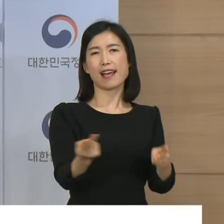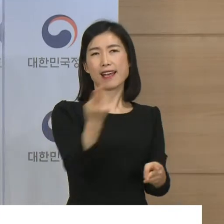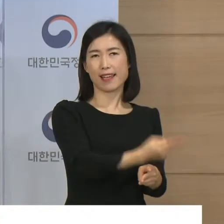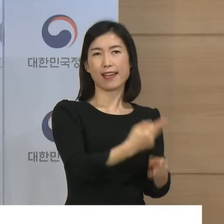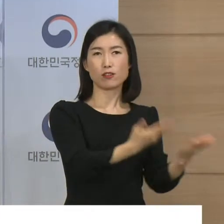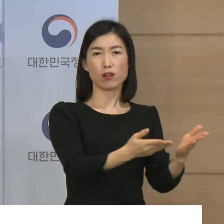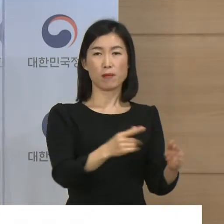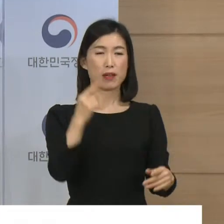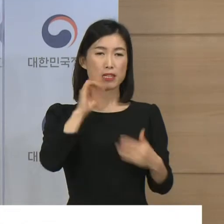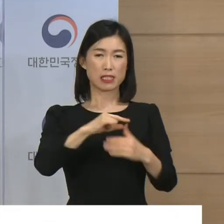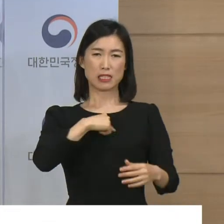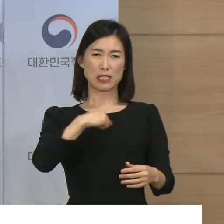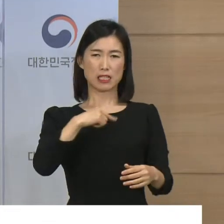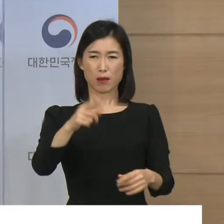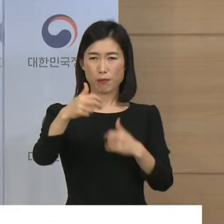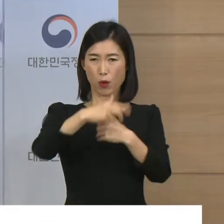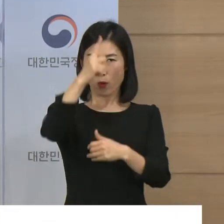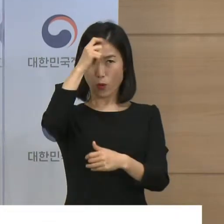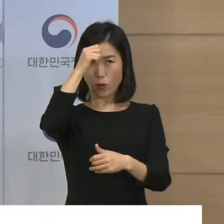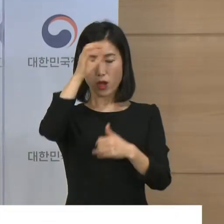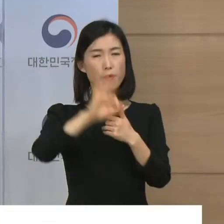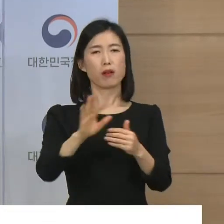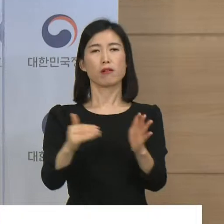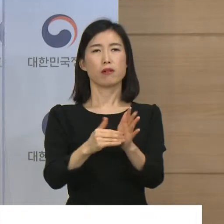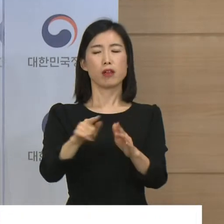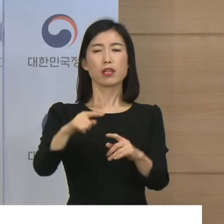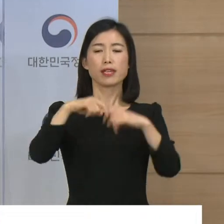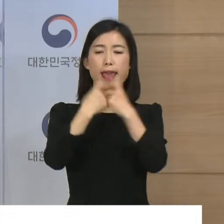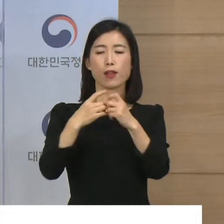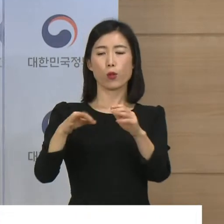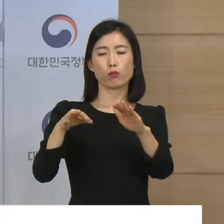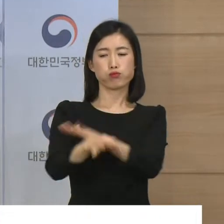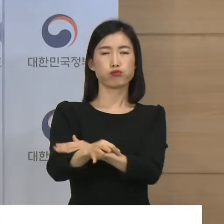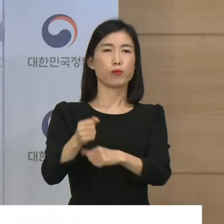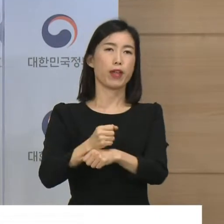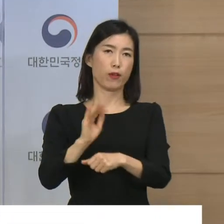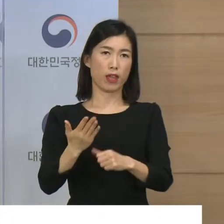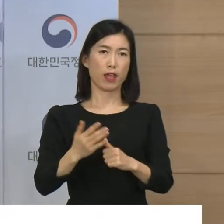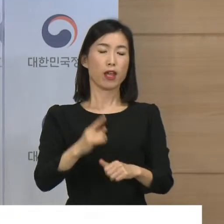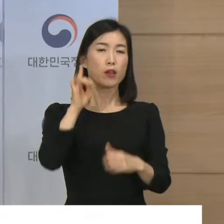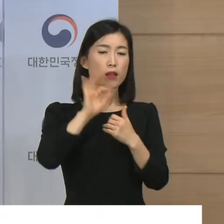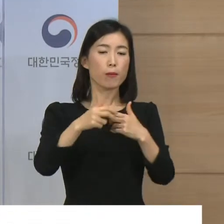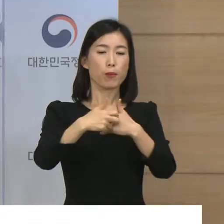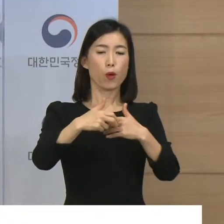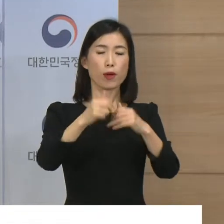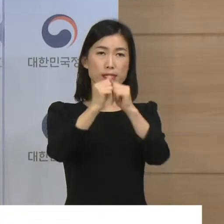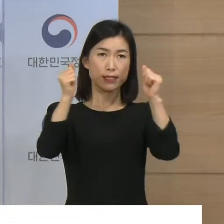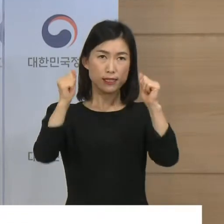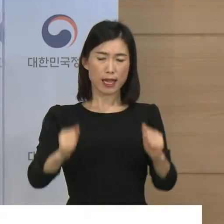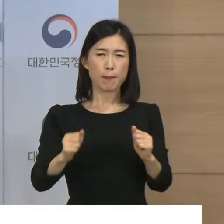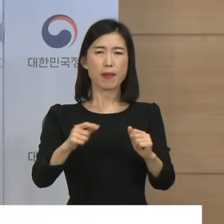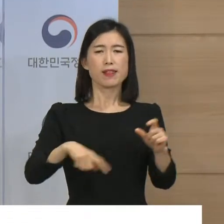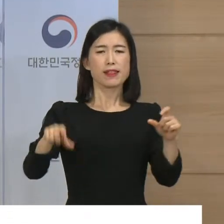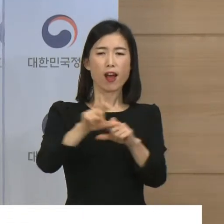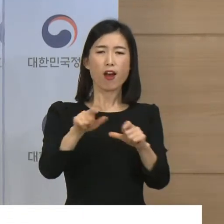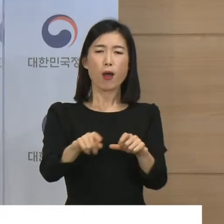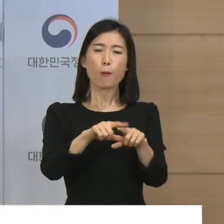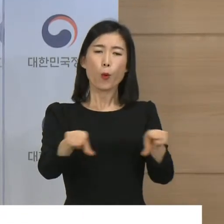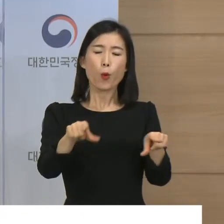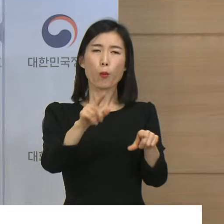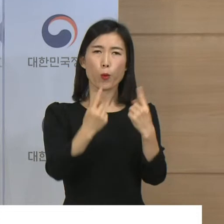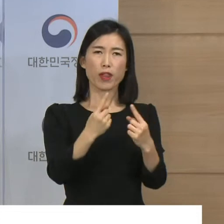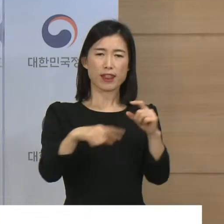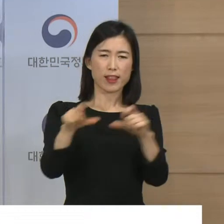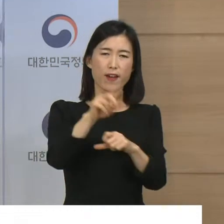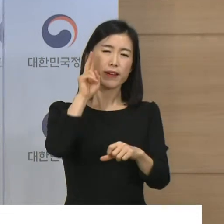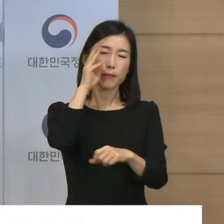비급여 비용을 환자가 부담하여 합니다. 한정된 의료자원을 필요한 환자에게 제공하기 위한